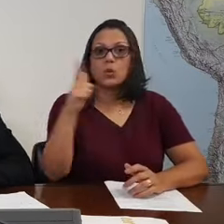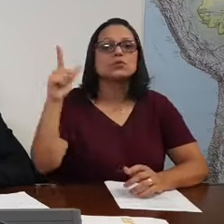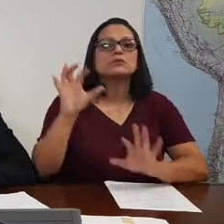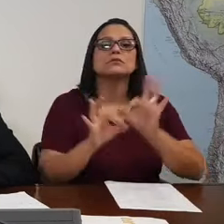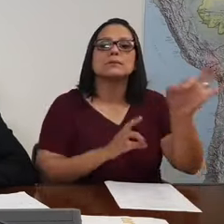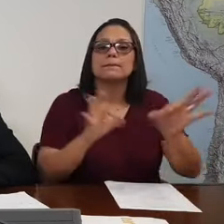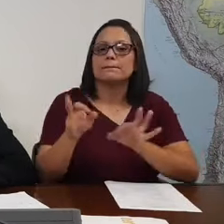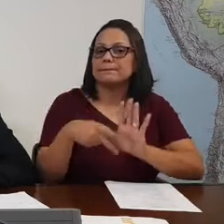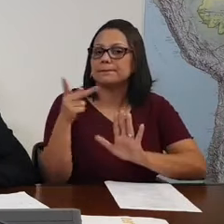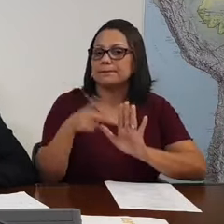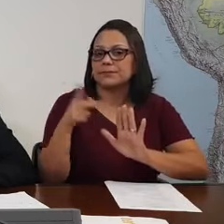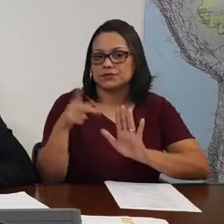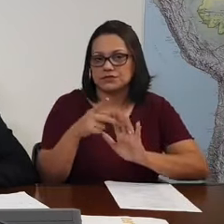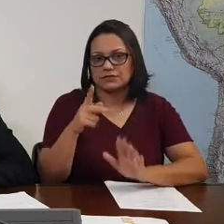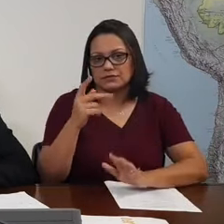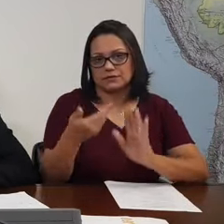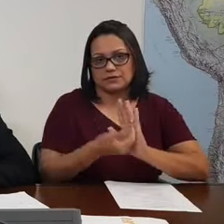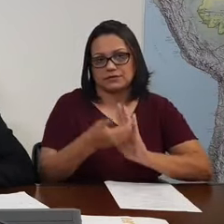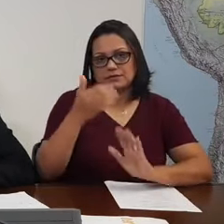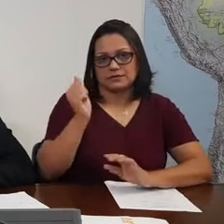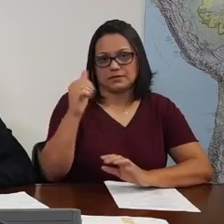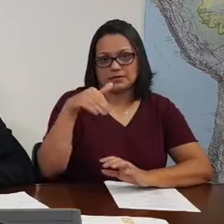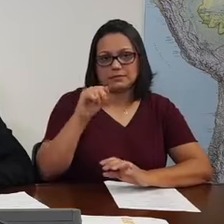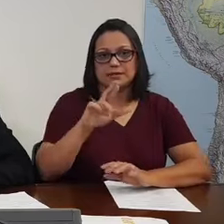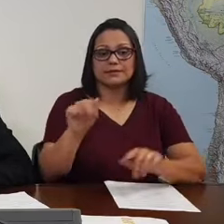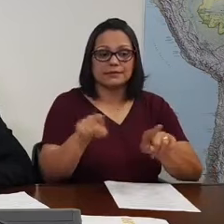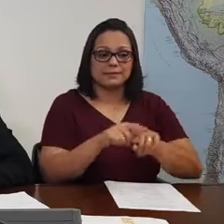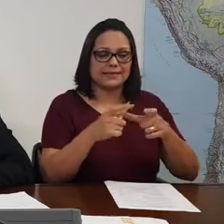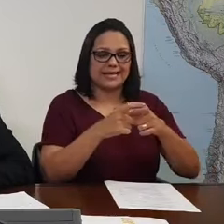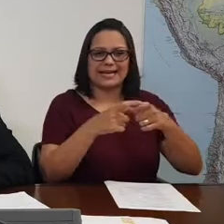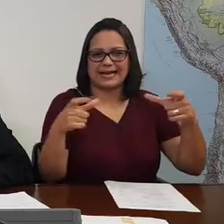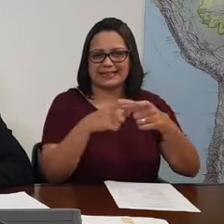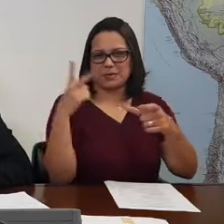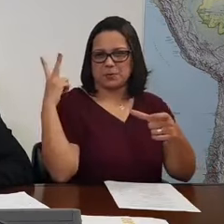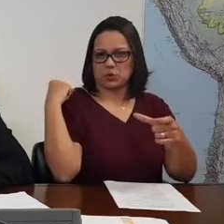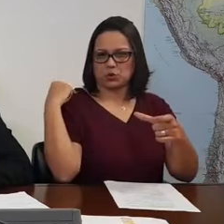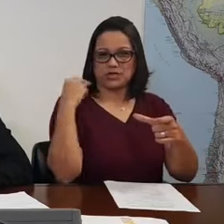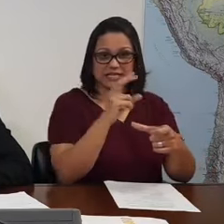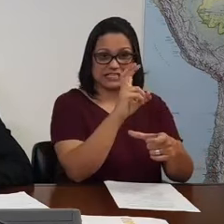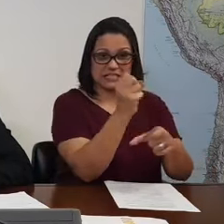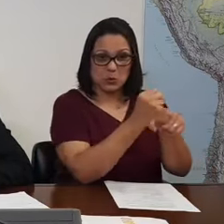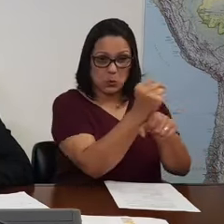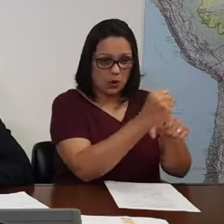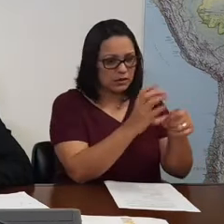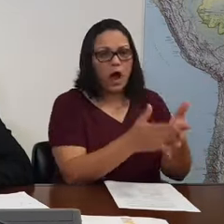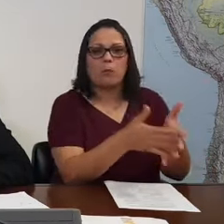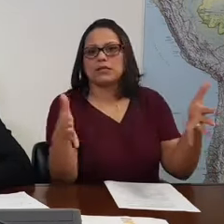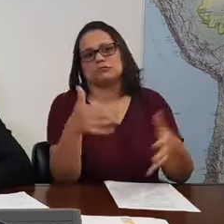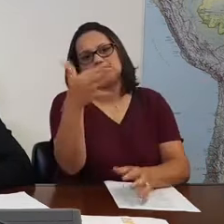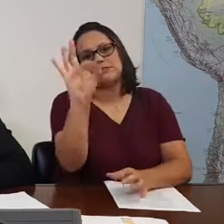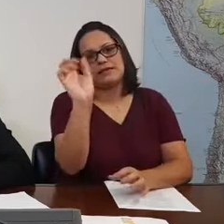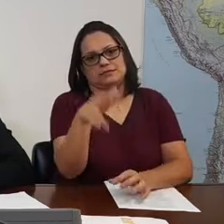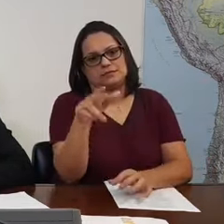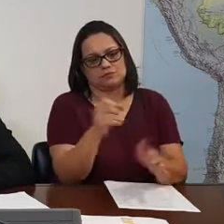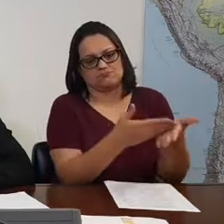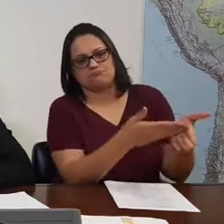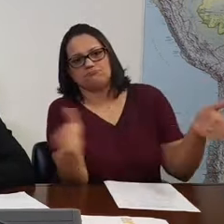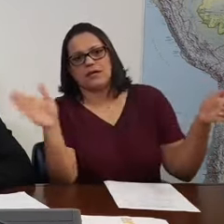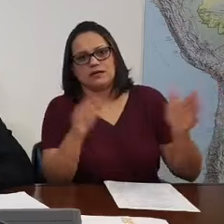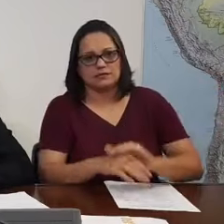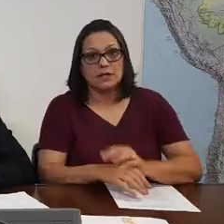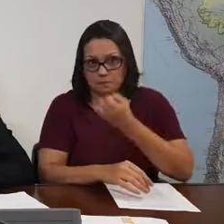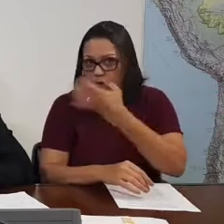Câmara, aumentando a validade da carteira de motorista de 5 para 10 anos, é uma boa medida ou não, empresário major? Excelente, presidente. Ali,